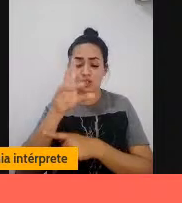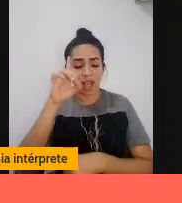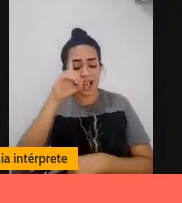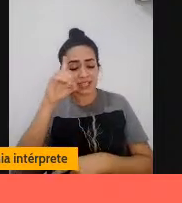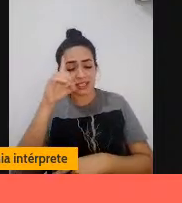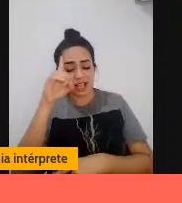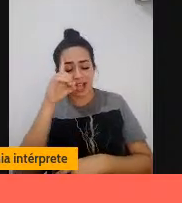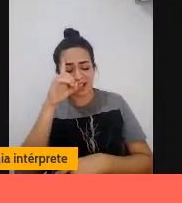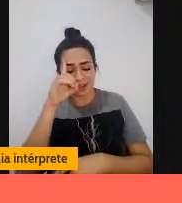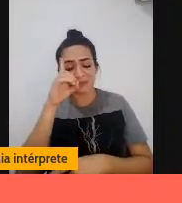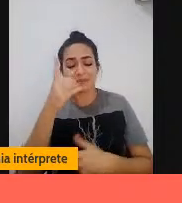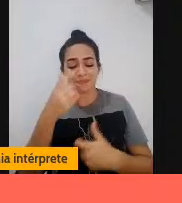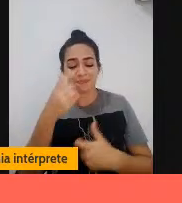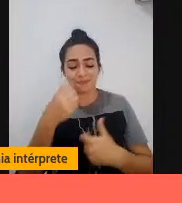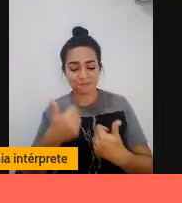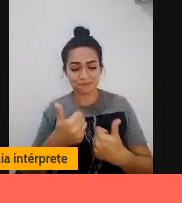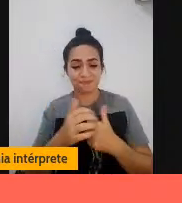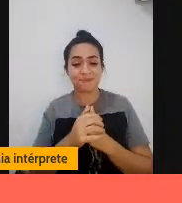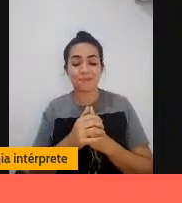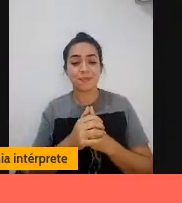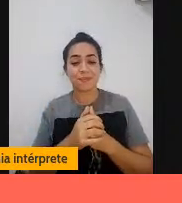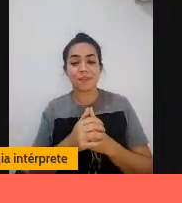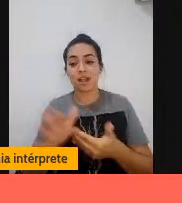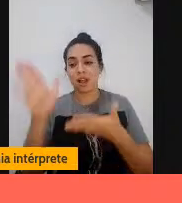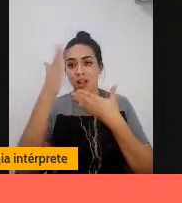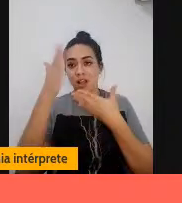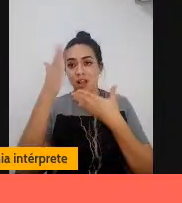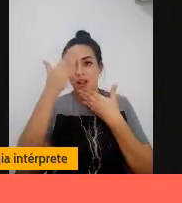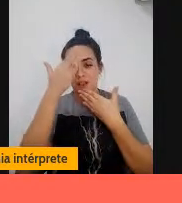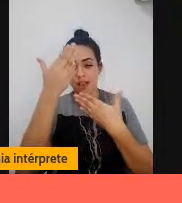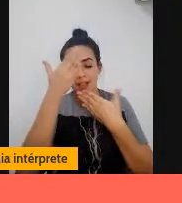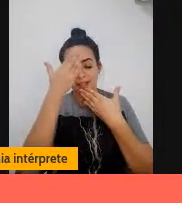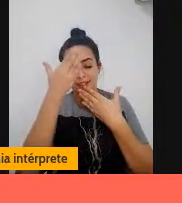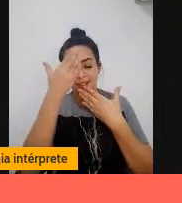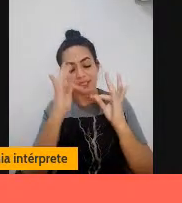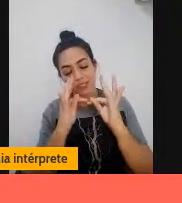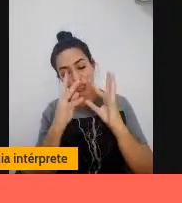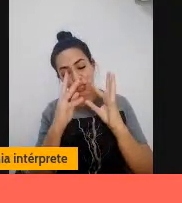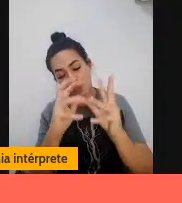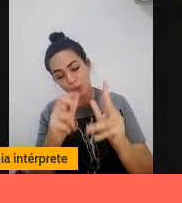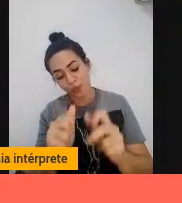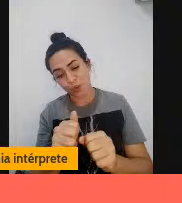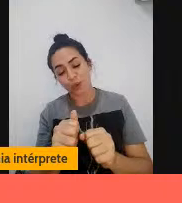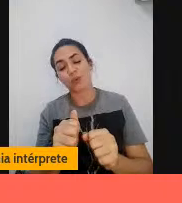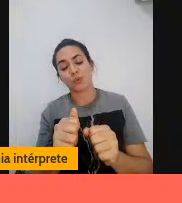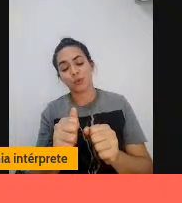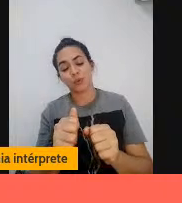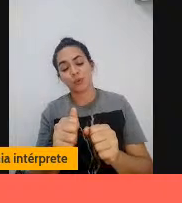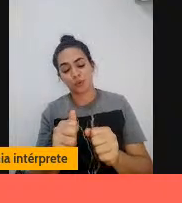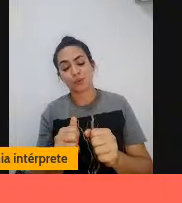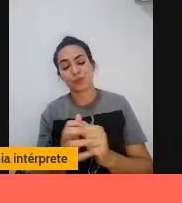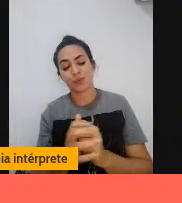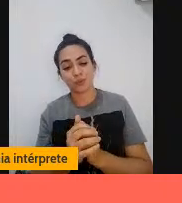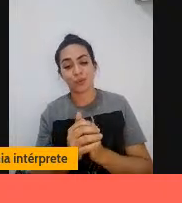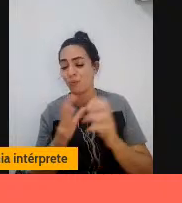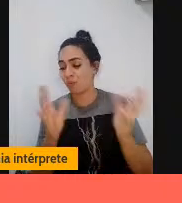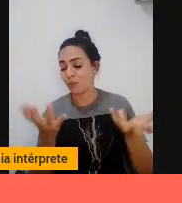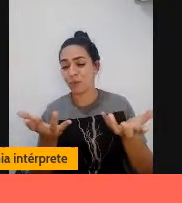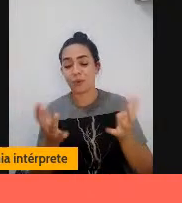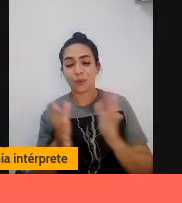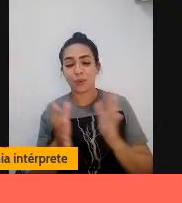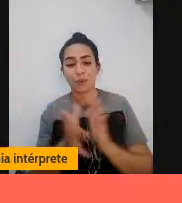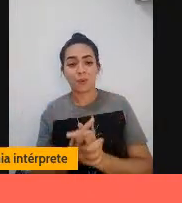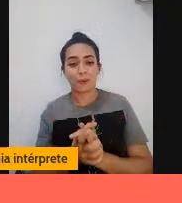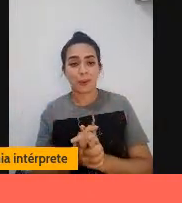vidas. Né? Então, agradecer a todos, em nome de todo o corpo alunado,